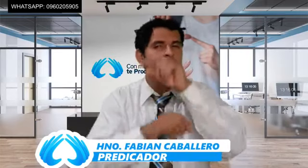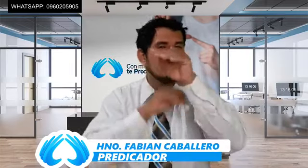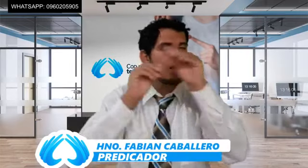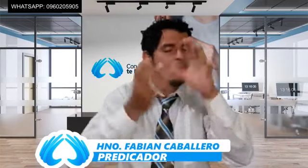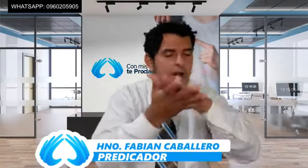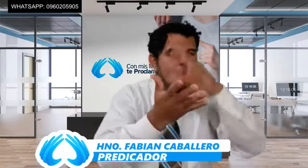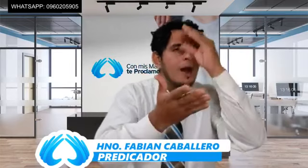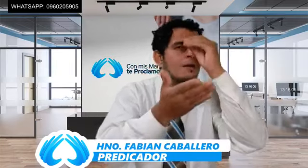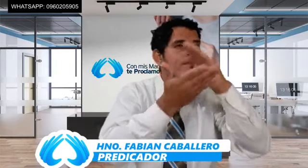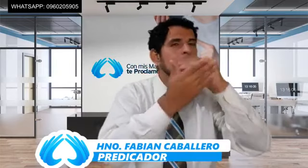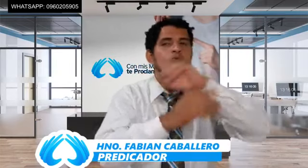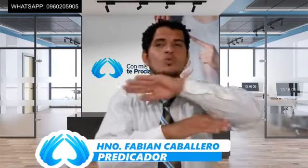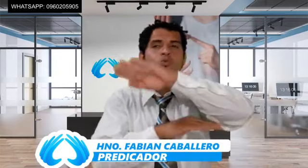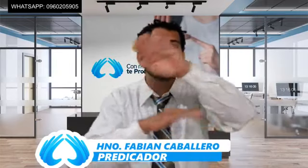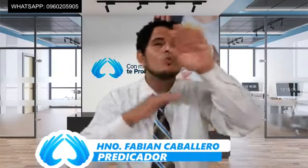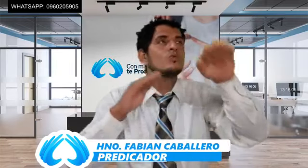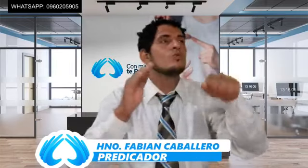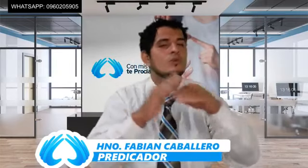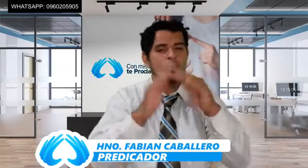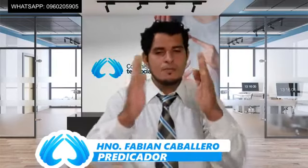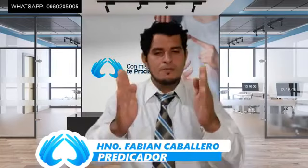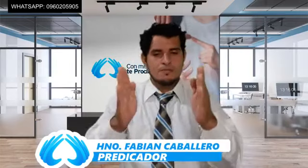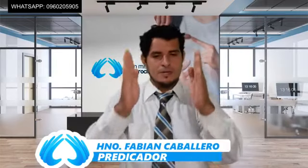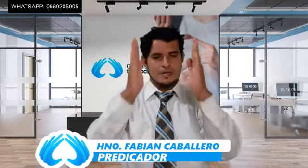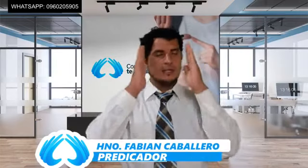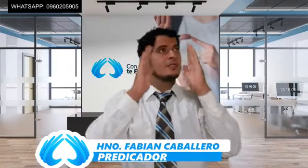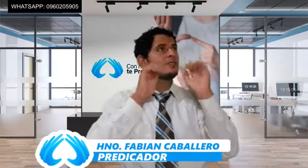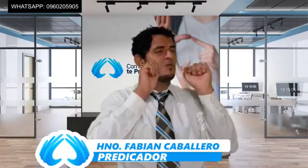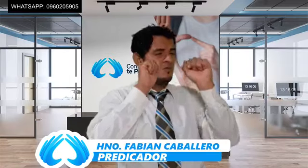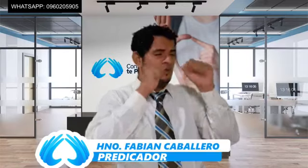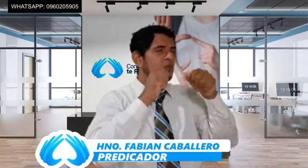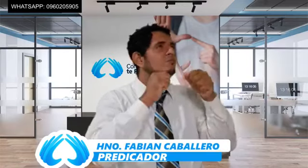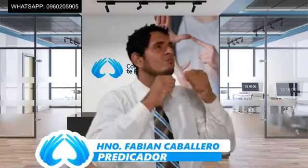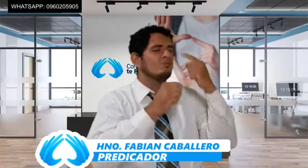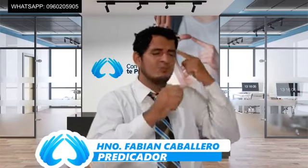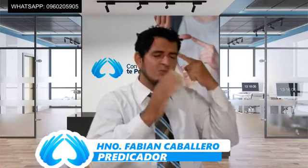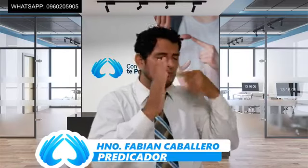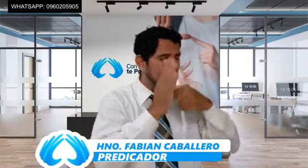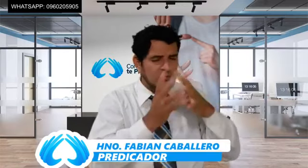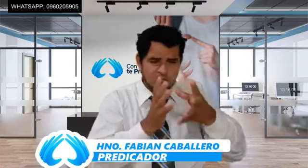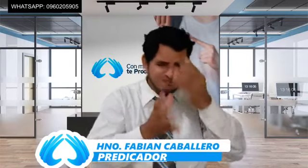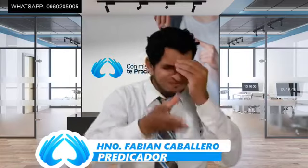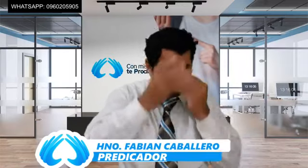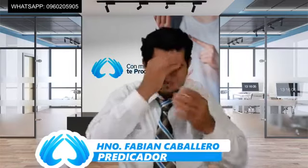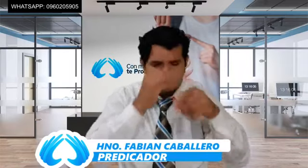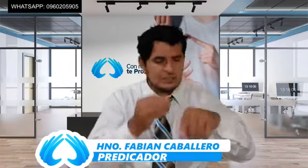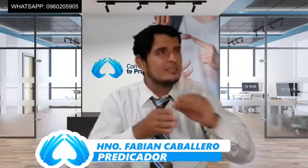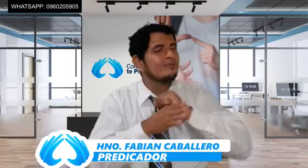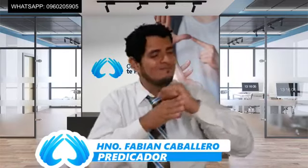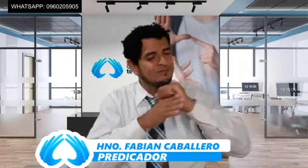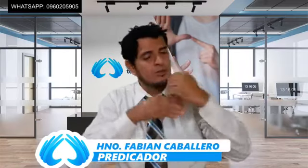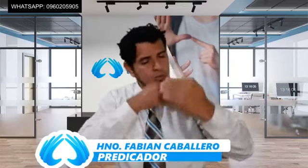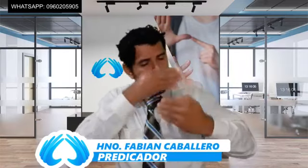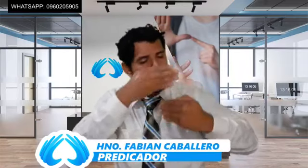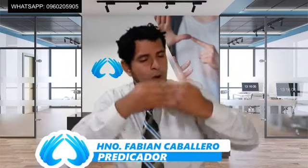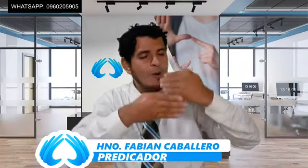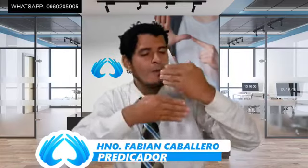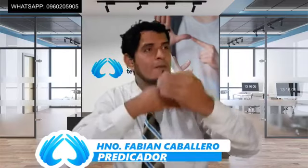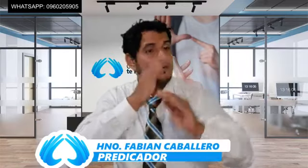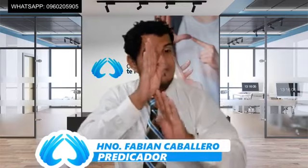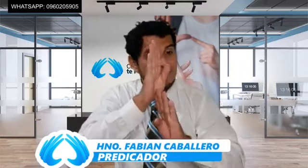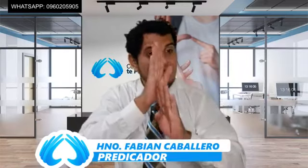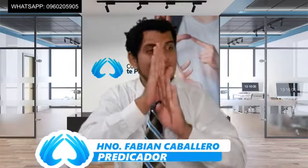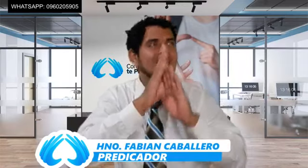nombre aprendiendo cada día más. Bendícenos a todos los que estamos aquí, danos entendimiento para poder